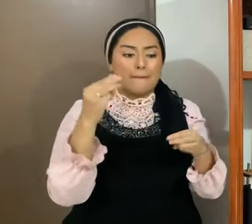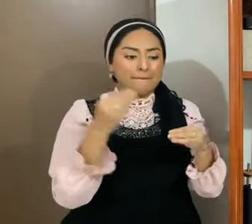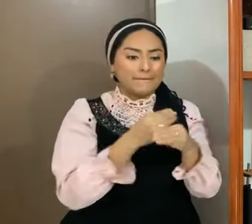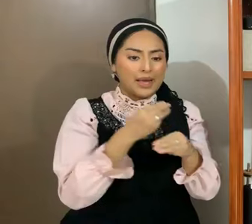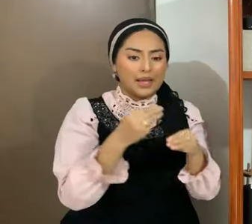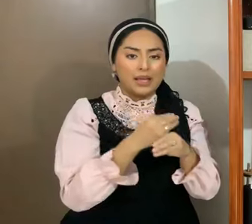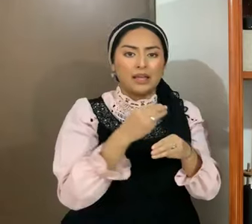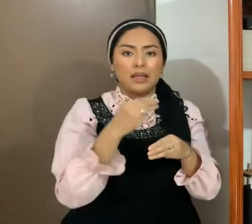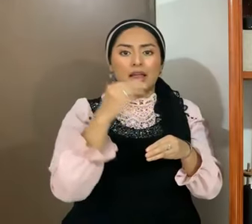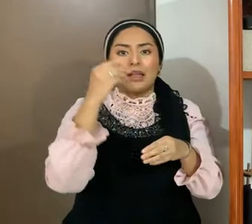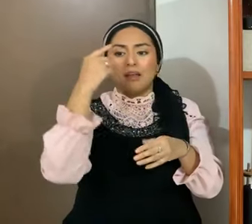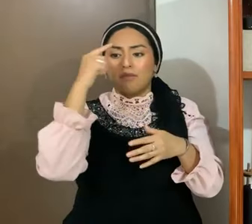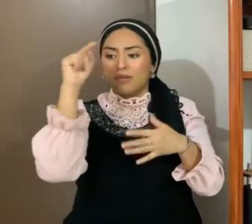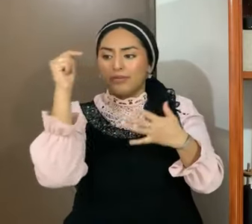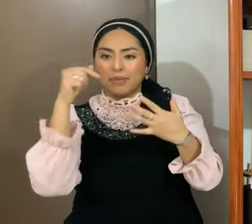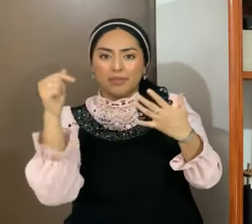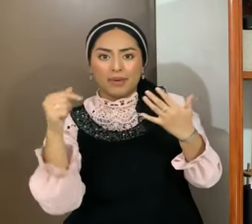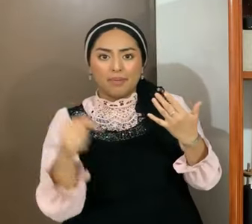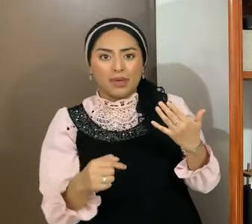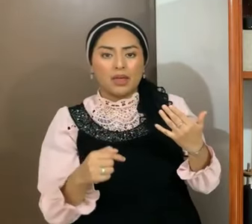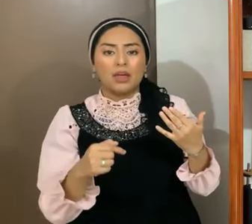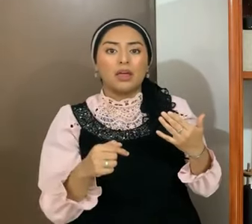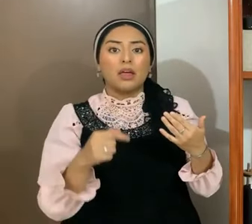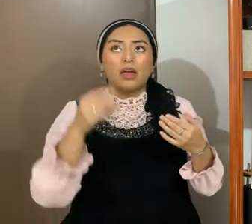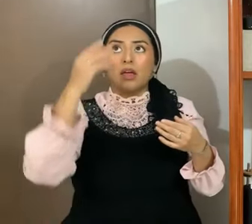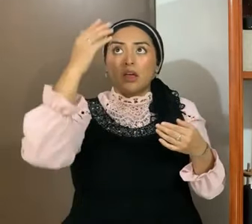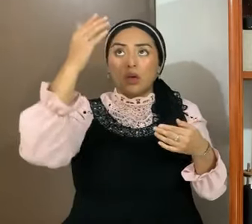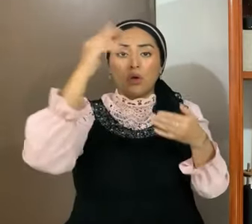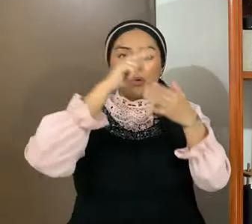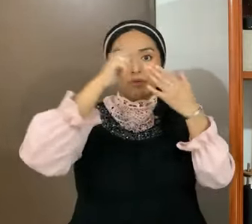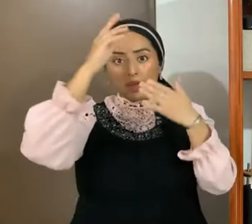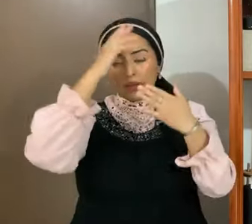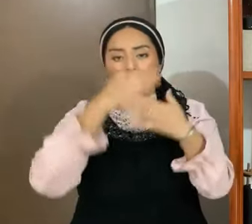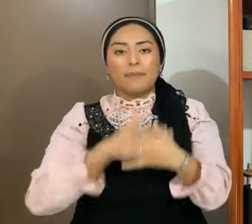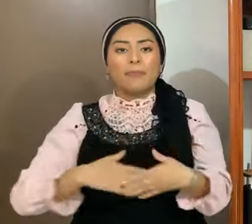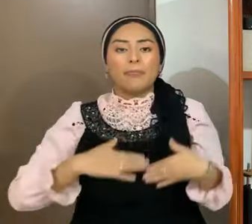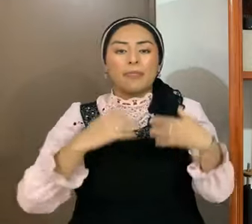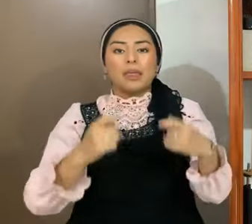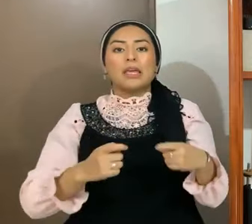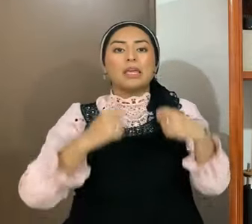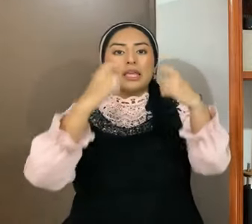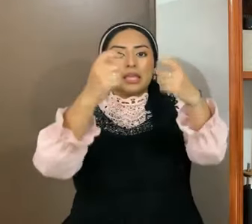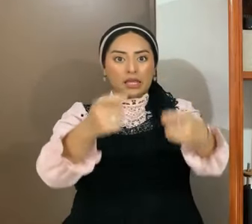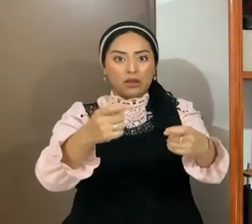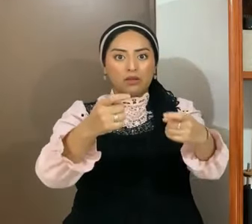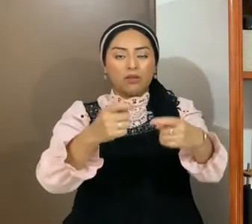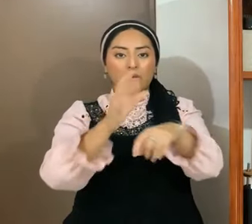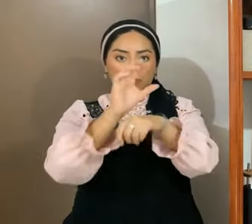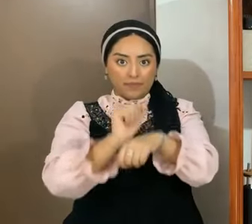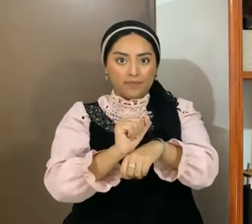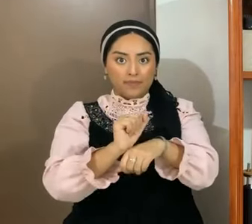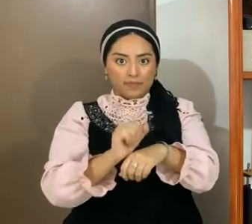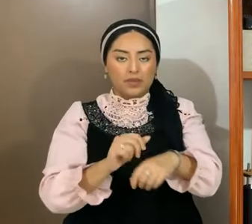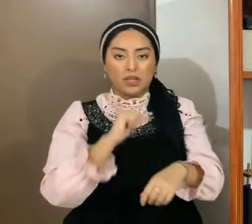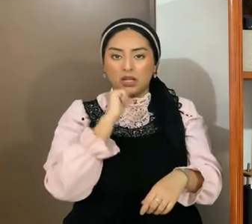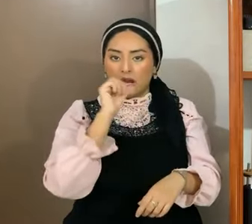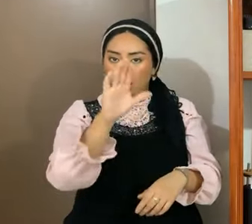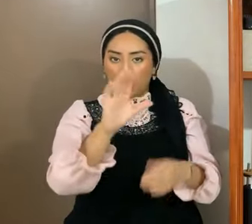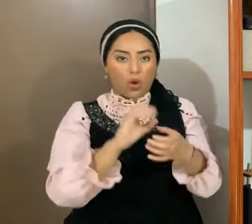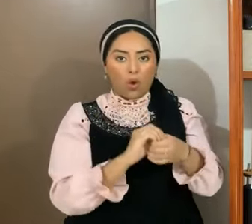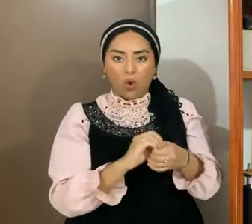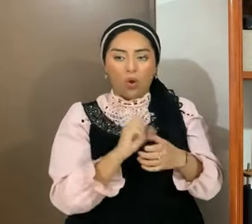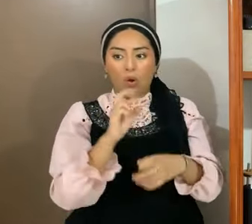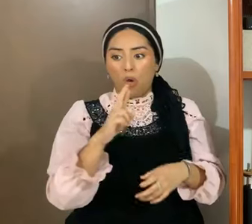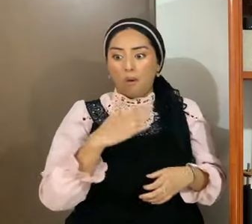historia, hábil para esto, hábil para lo otro, eso es porque el Eterno se complació en darte esa capacidad. Pero no es porque sea tuya o porque